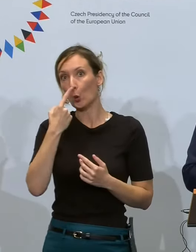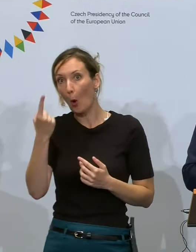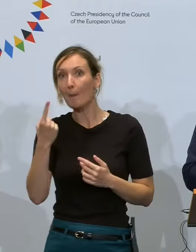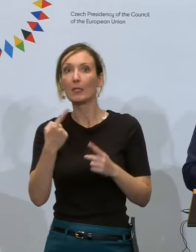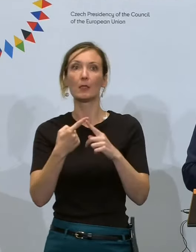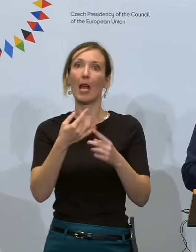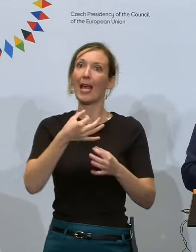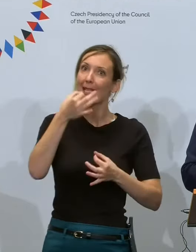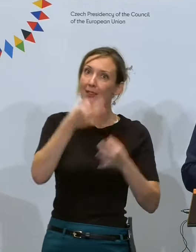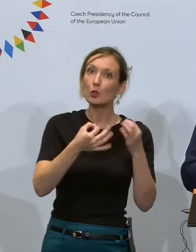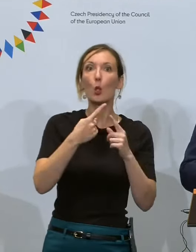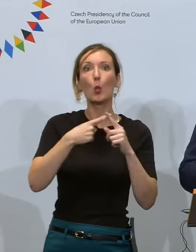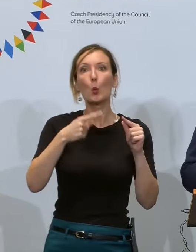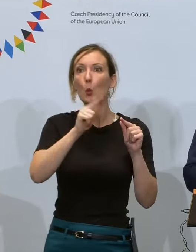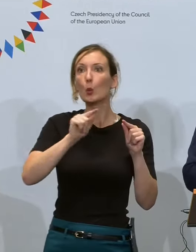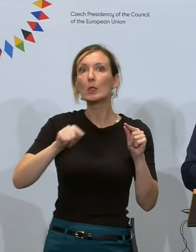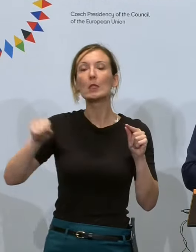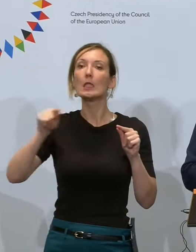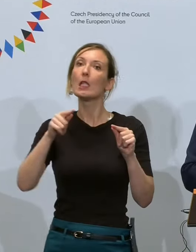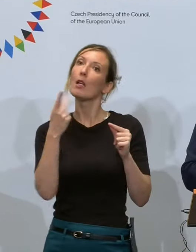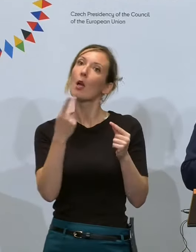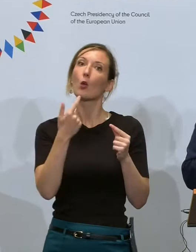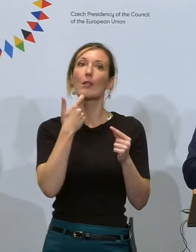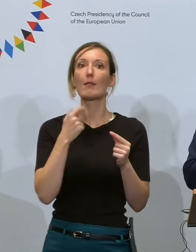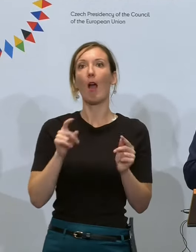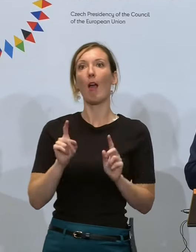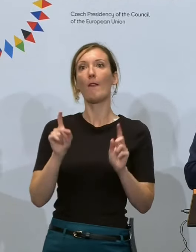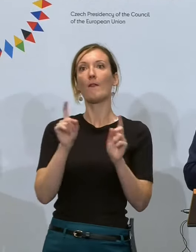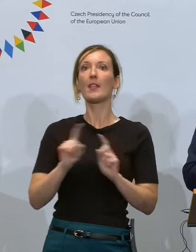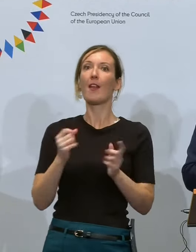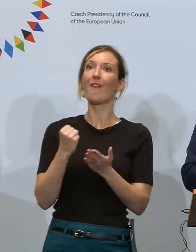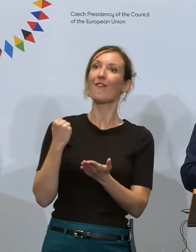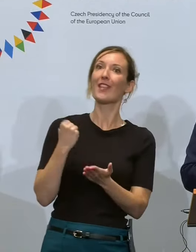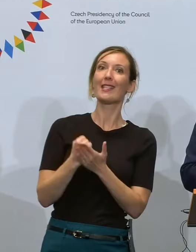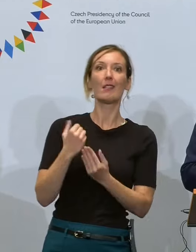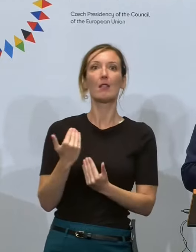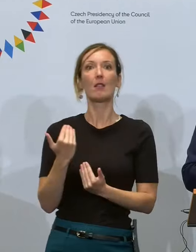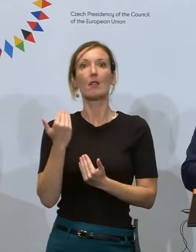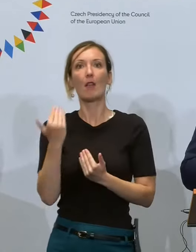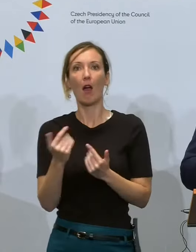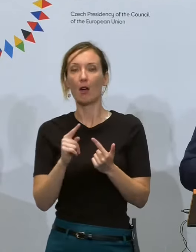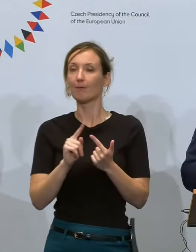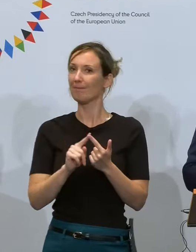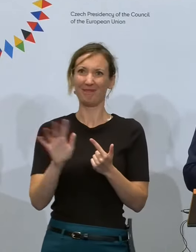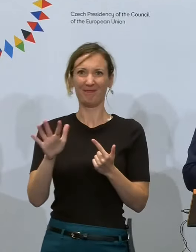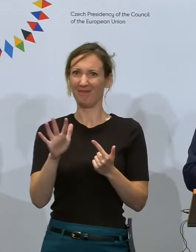instituce dívali na tu otázku, že se hledali cestu, jak vyřešit ten praktický problém vlastních států,